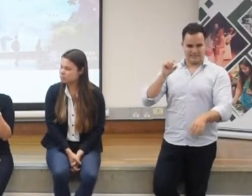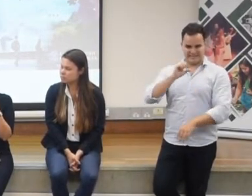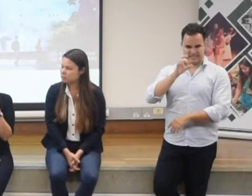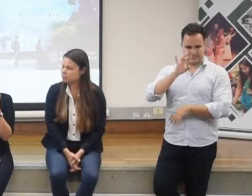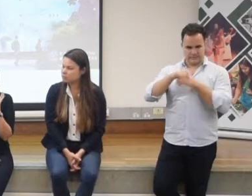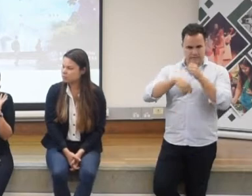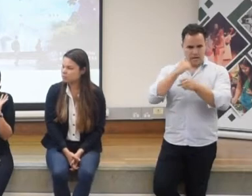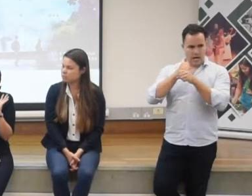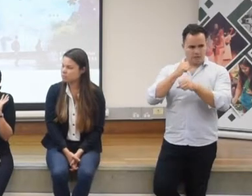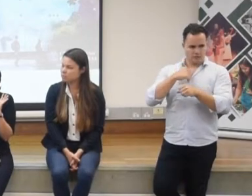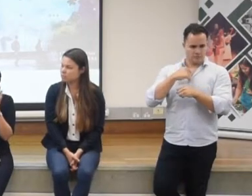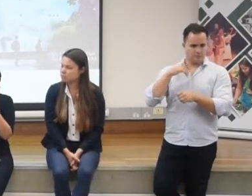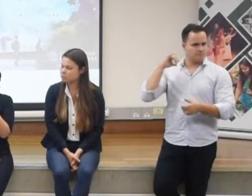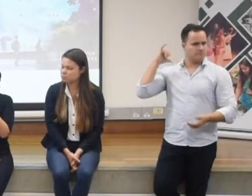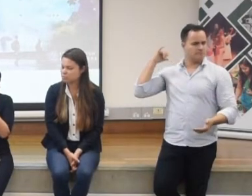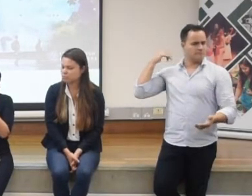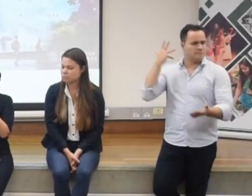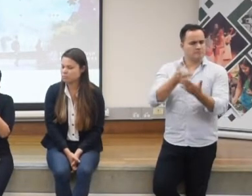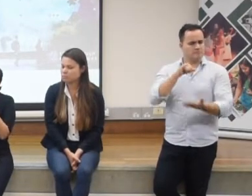investigación. ¿Sí?